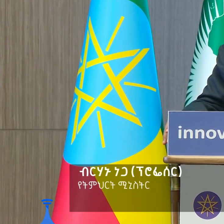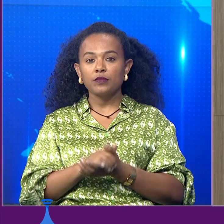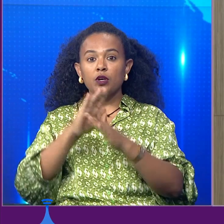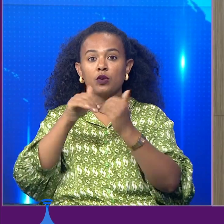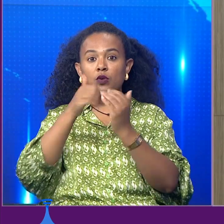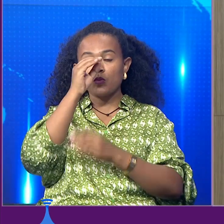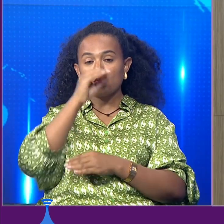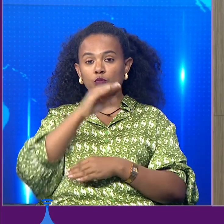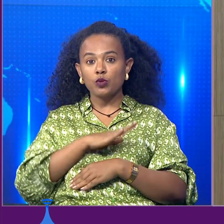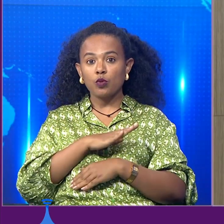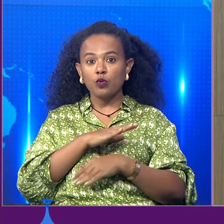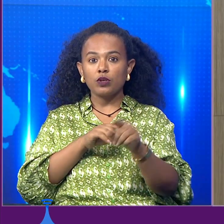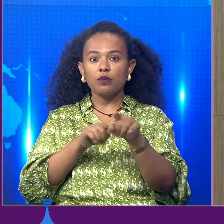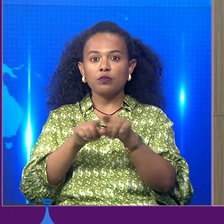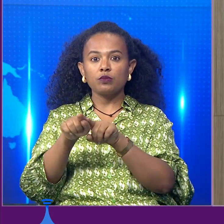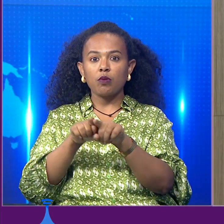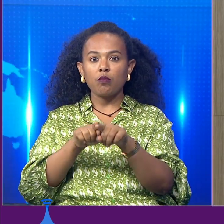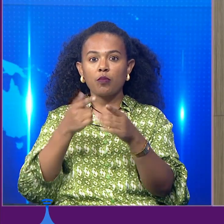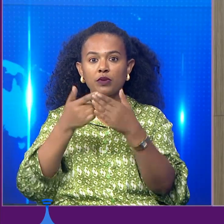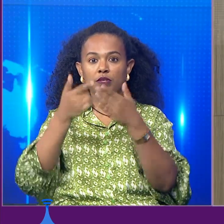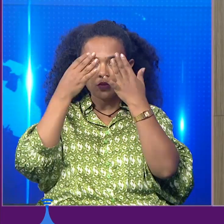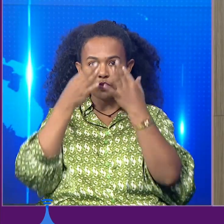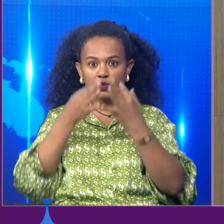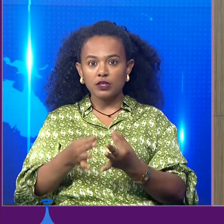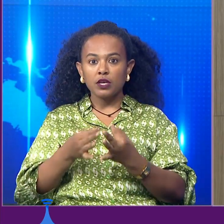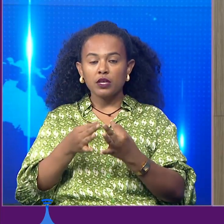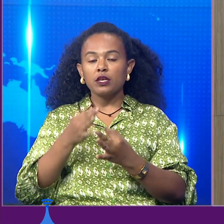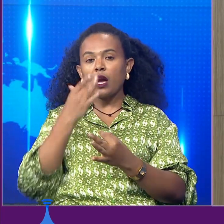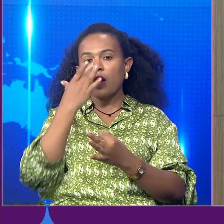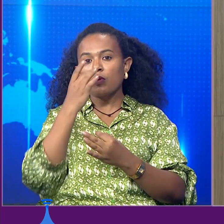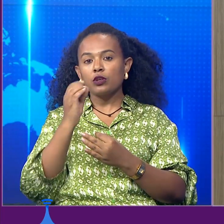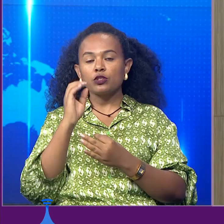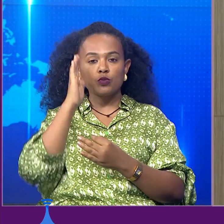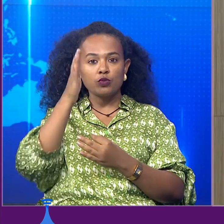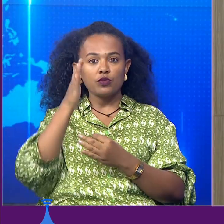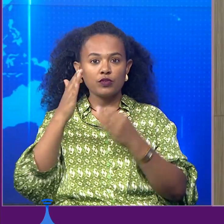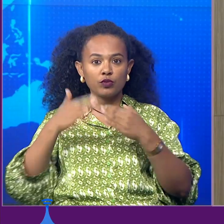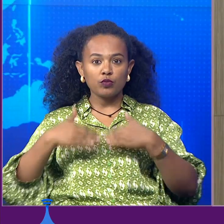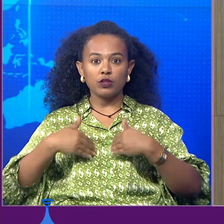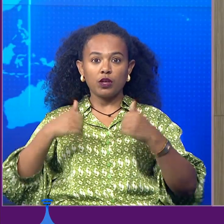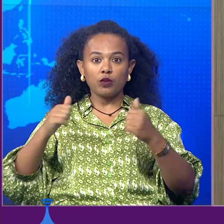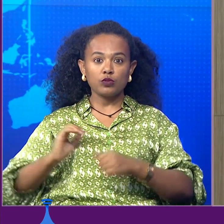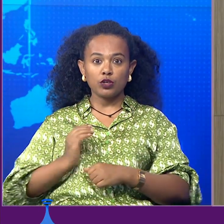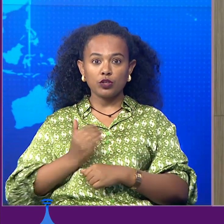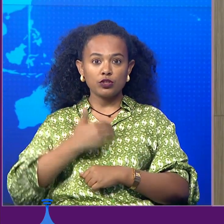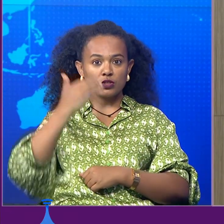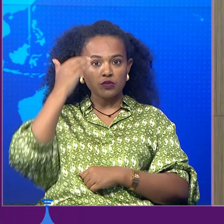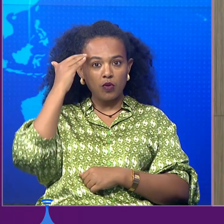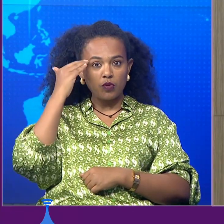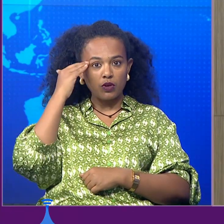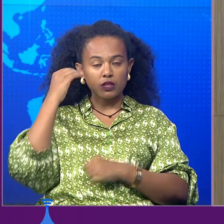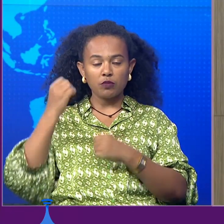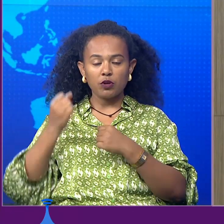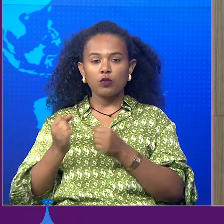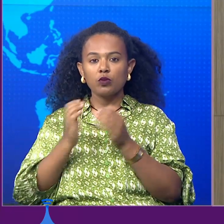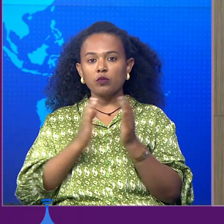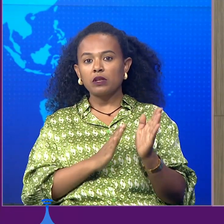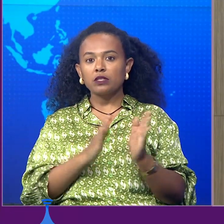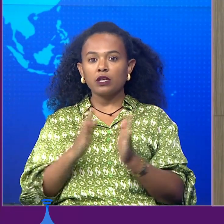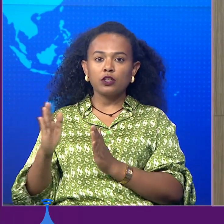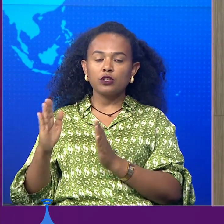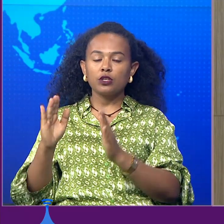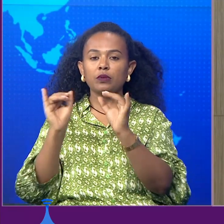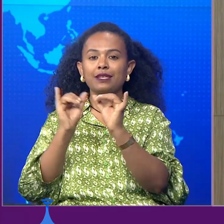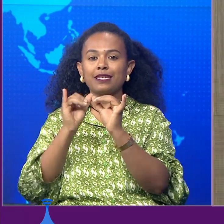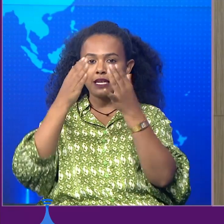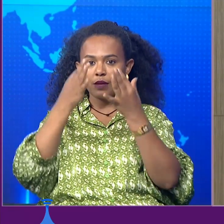ሁሉም ሰው እንደሚስማማው በዚህ ወሳኝ ምዕራፍ የአህጉራችን የወደፊት ወጣቶቻችንን በእውቀትና በክህሎት ባዘጋጀንበት ልክ